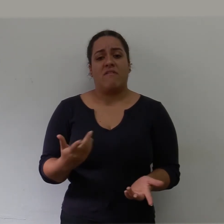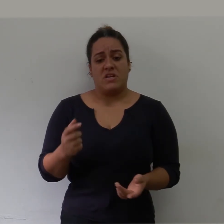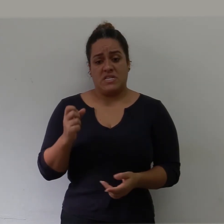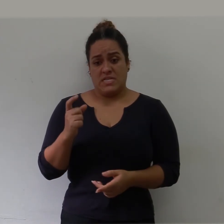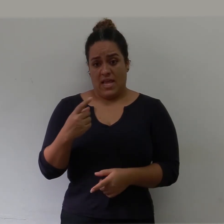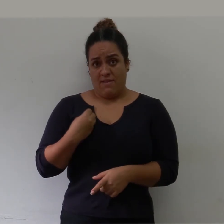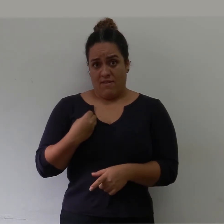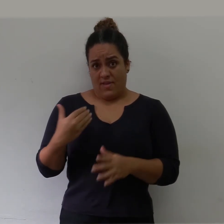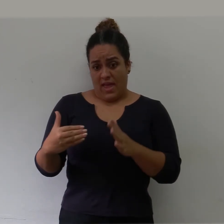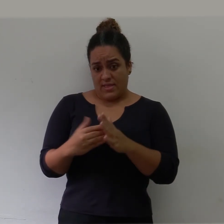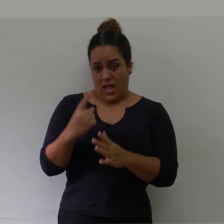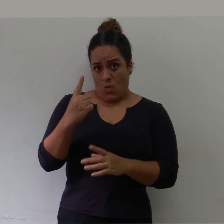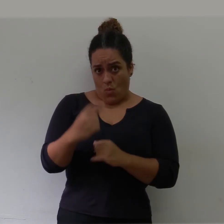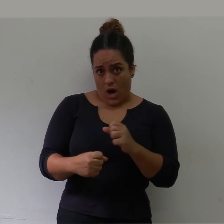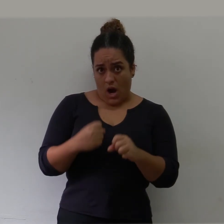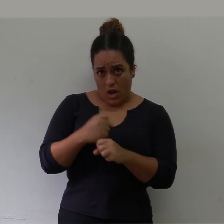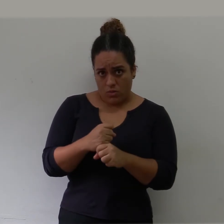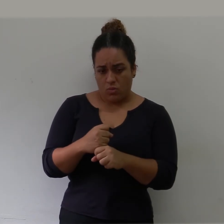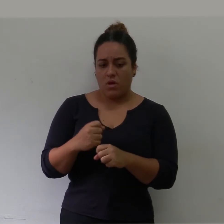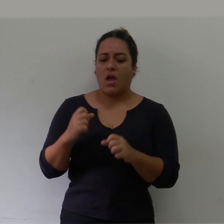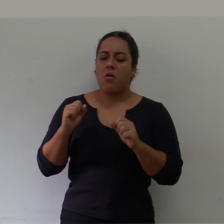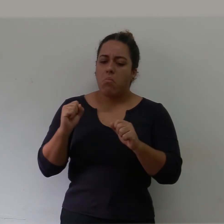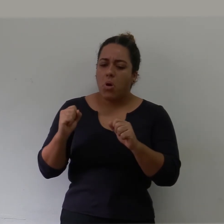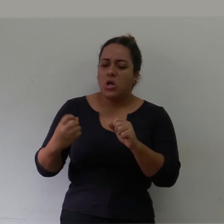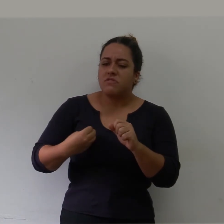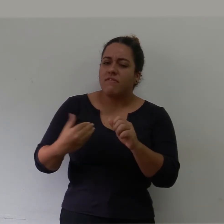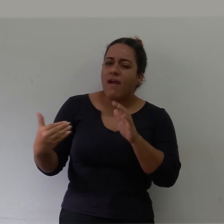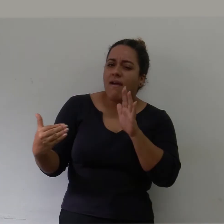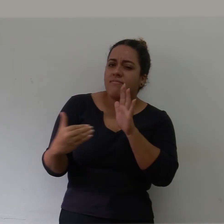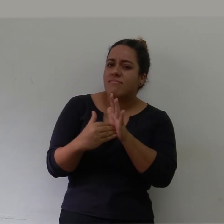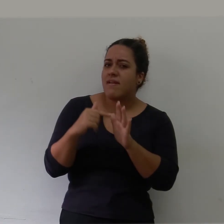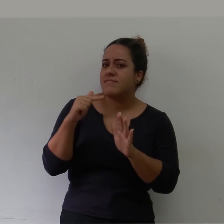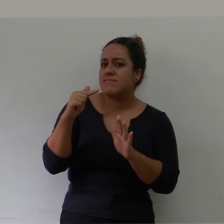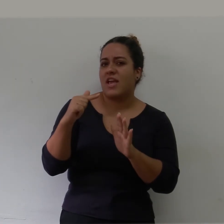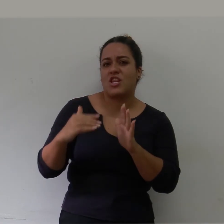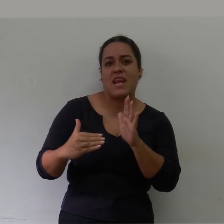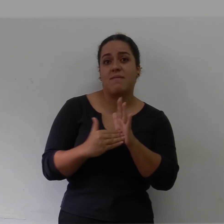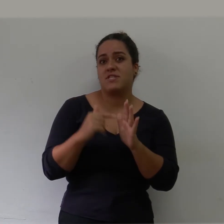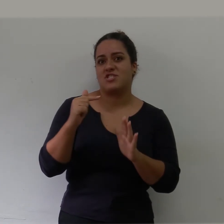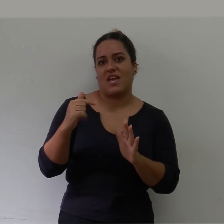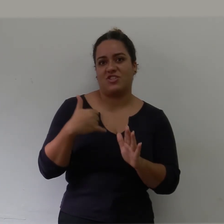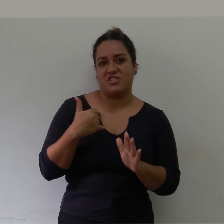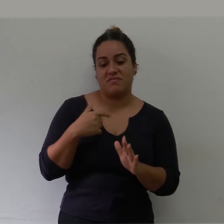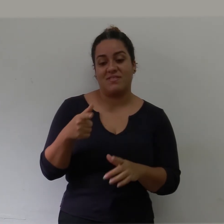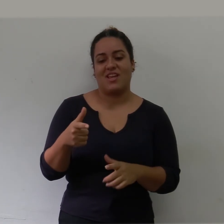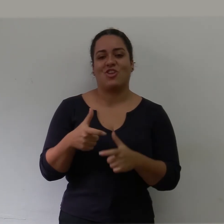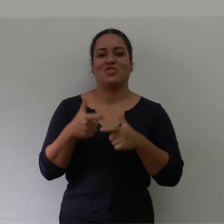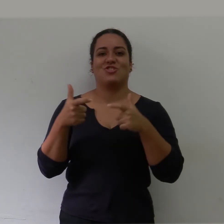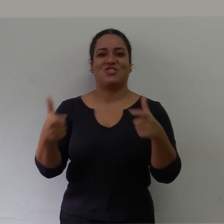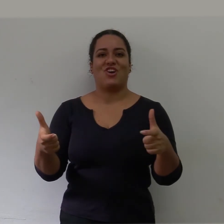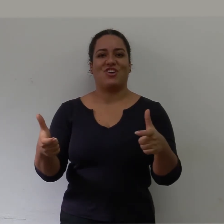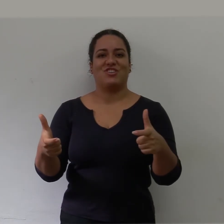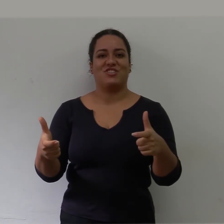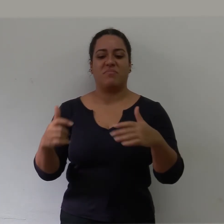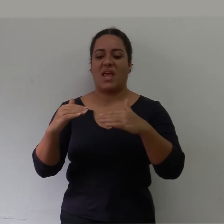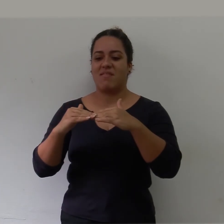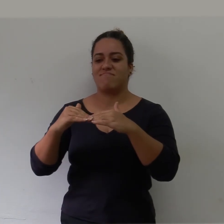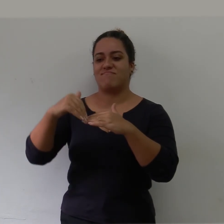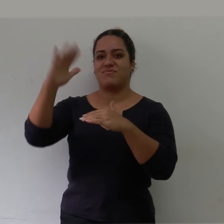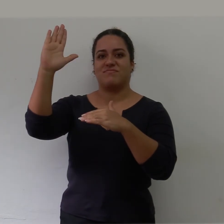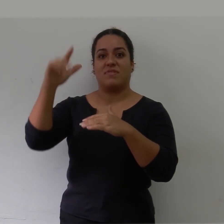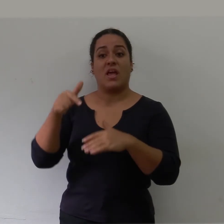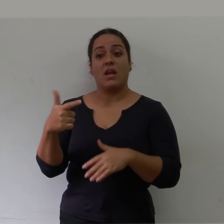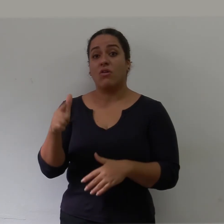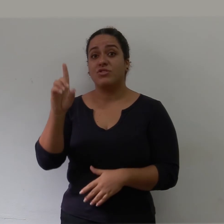aos 7. E ele foi uma criança de sorte, porque ele não tinha direito